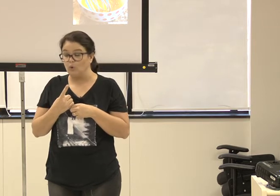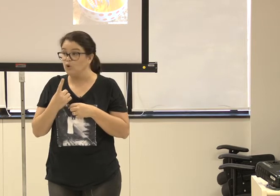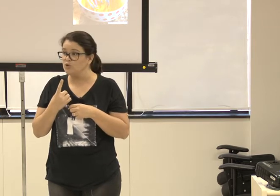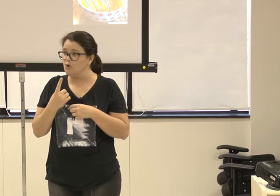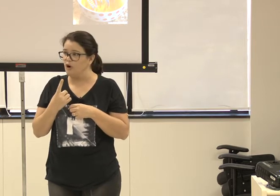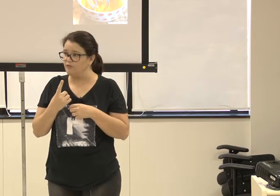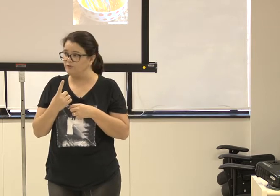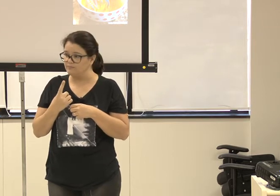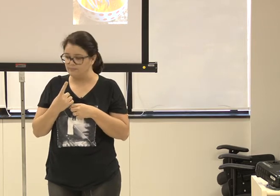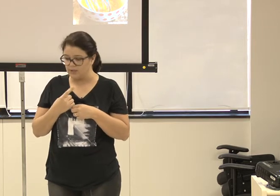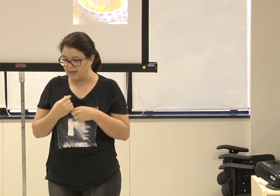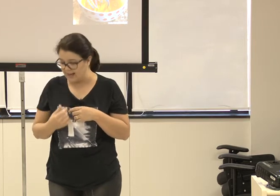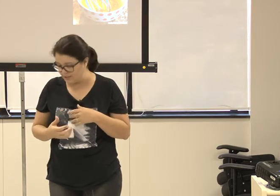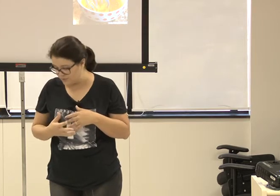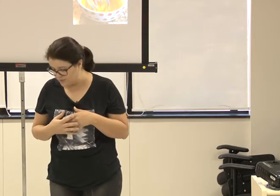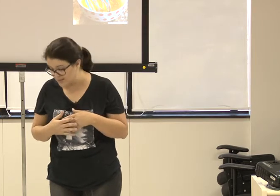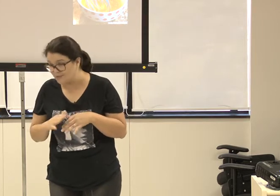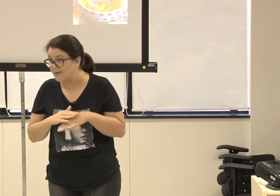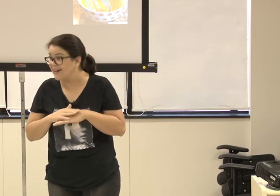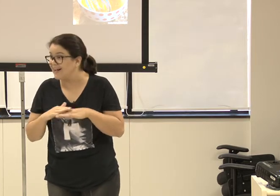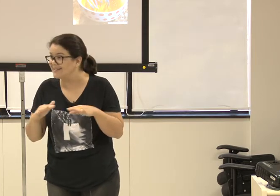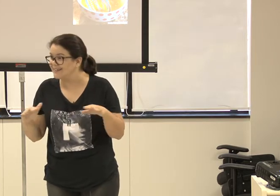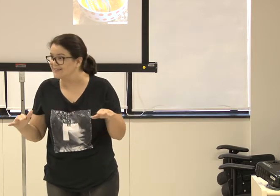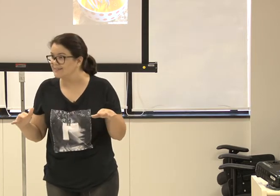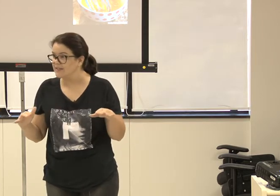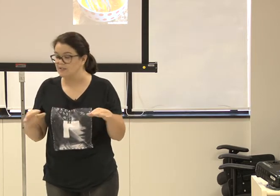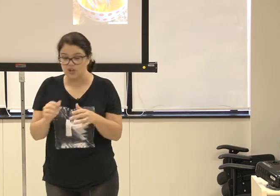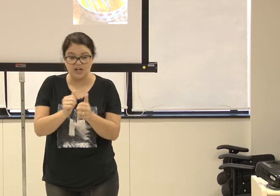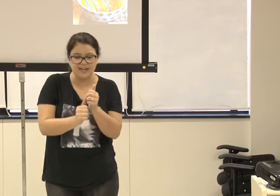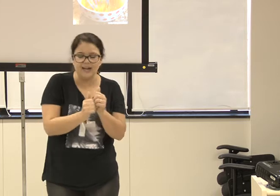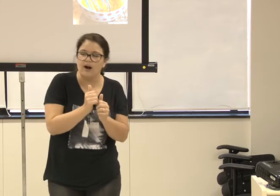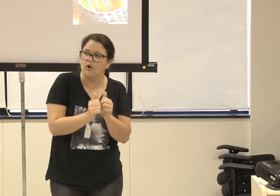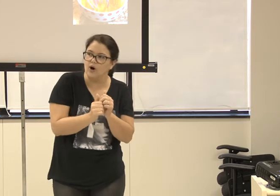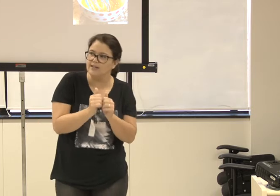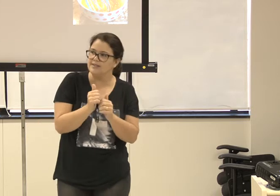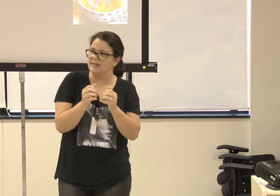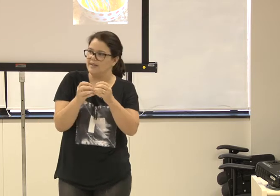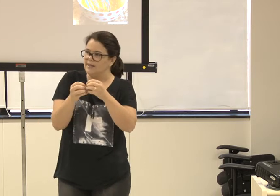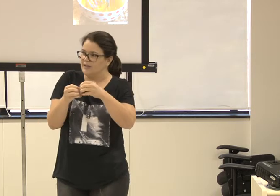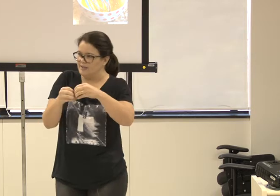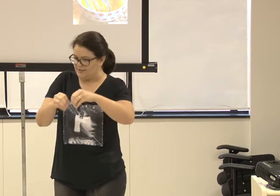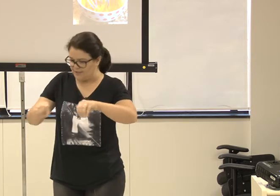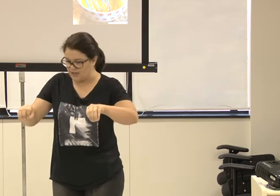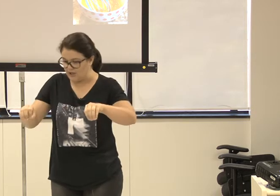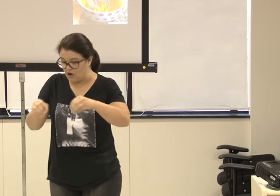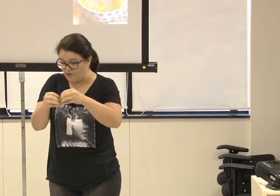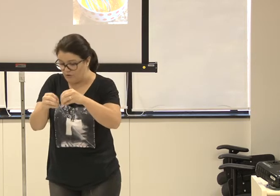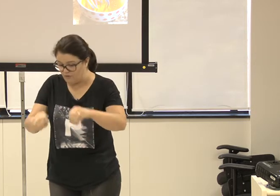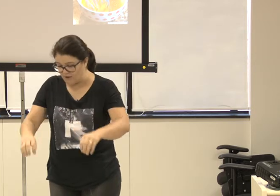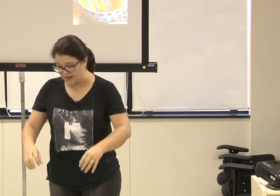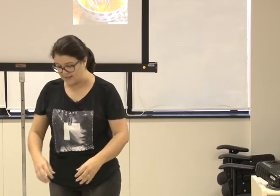Último ovo. Caiu. Você não tem mais nada. Só tinha aquele arroz, aquele ovo e o ovo cai. Você...